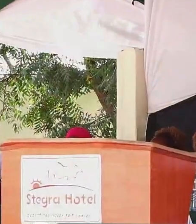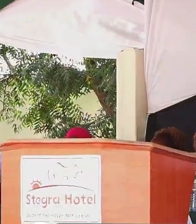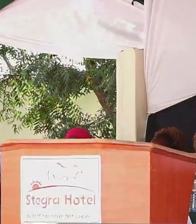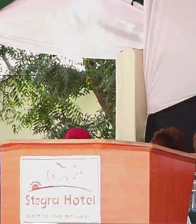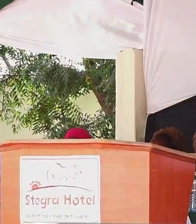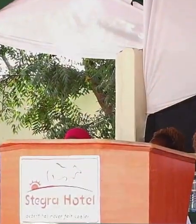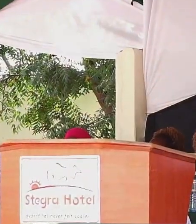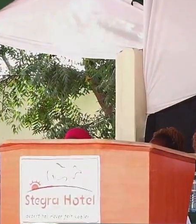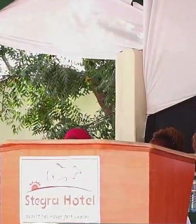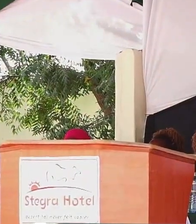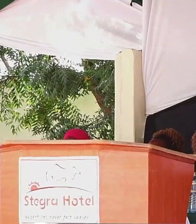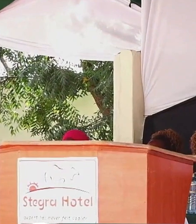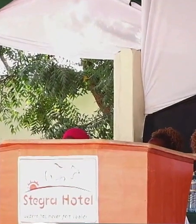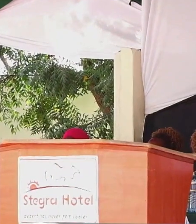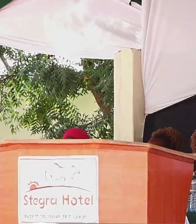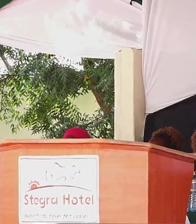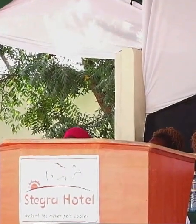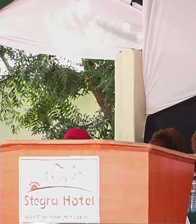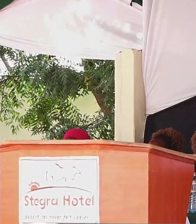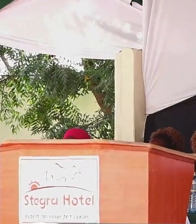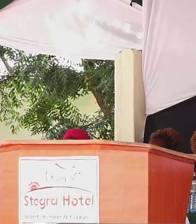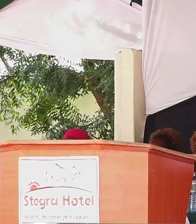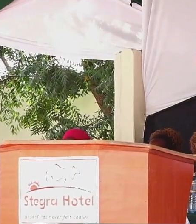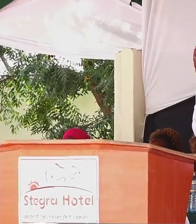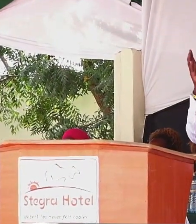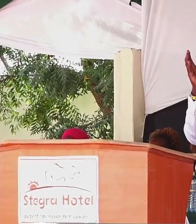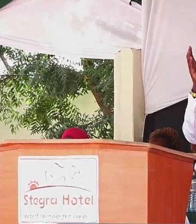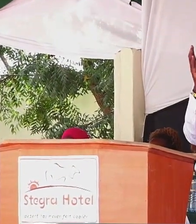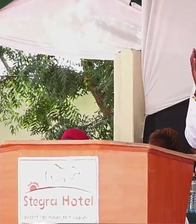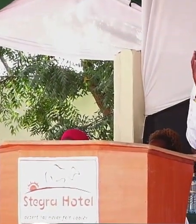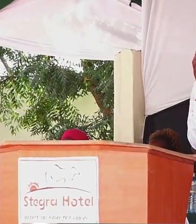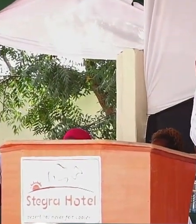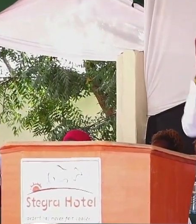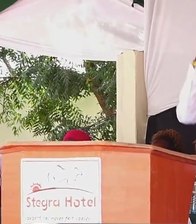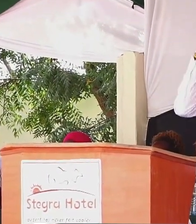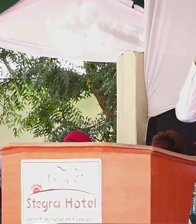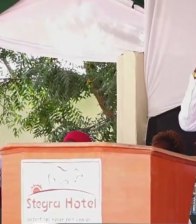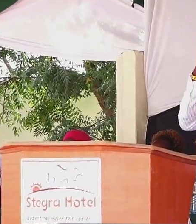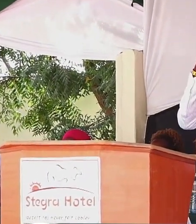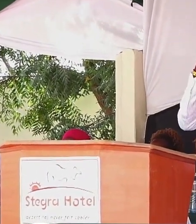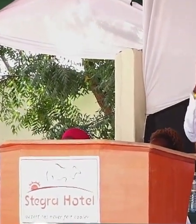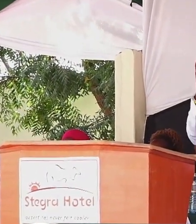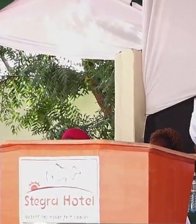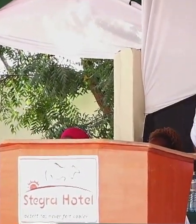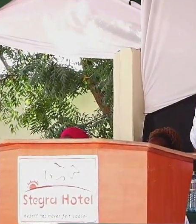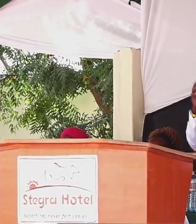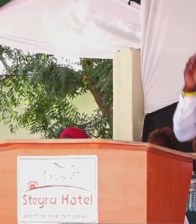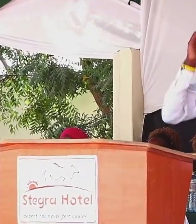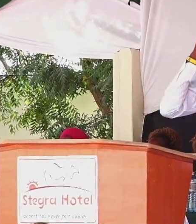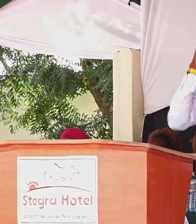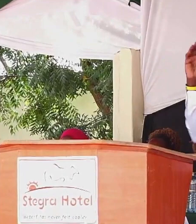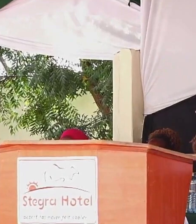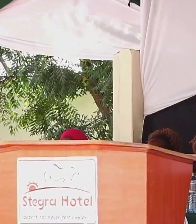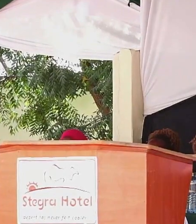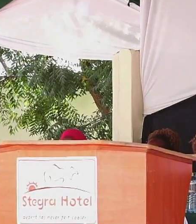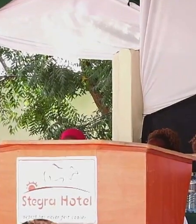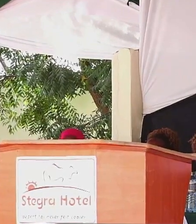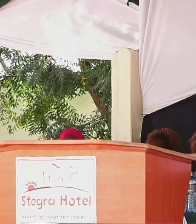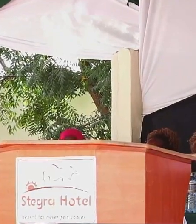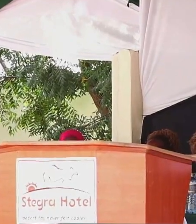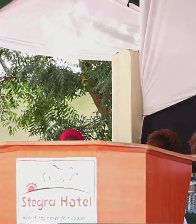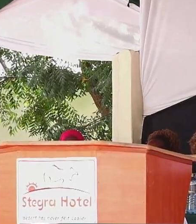wote, shukuru waziri wetu na wale wengine, waziri wale wengine wametoka mbali. Nasikia Kilifi